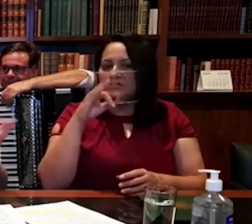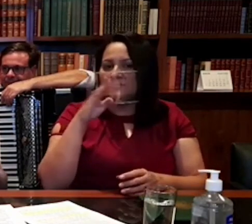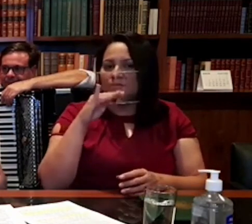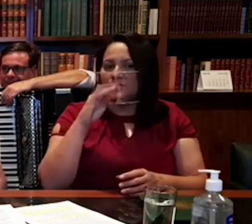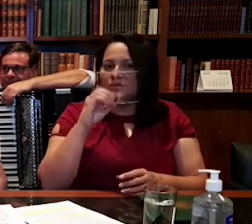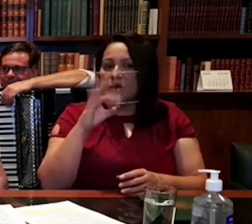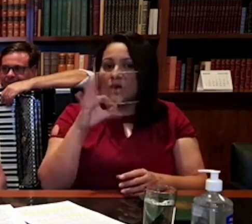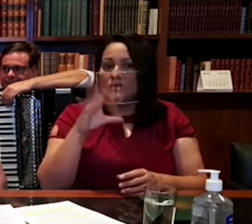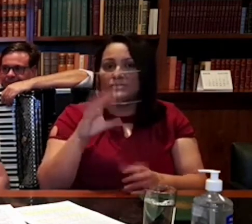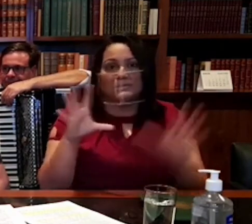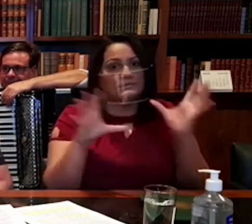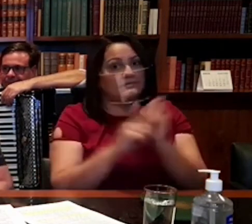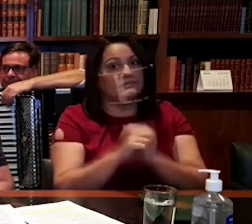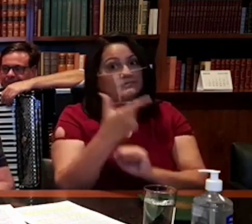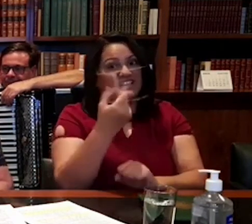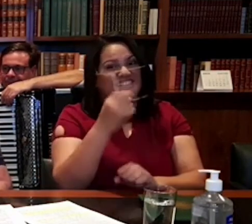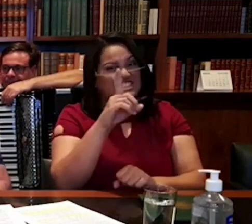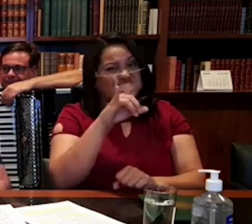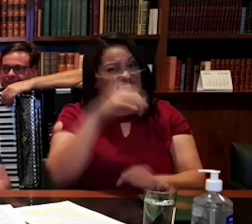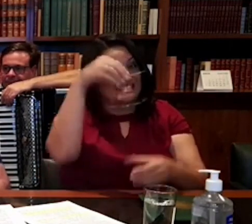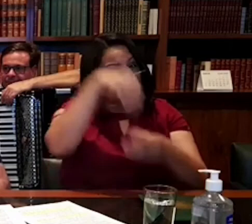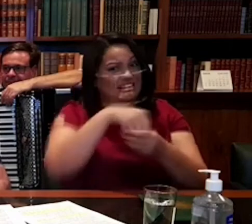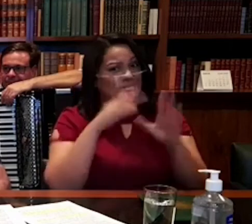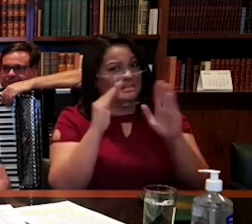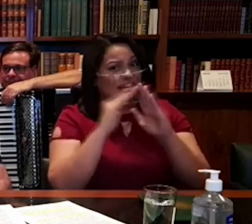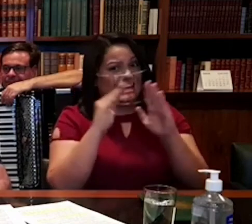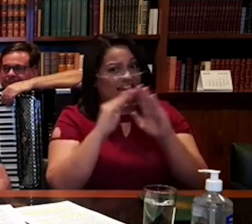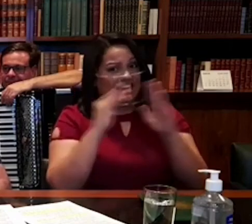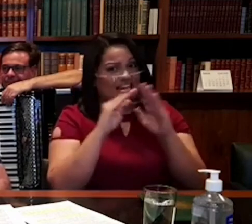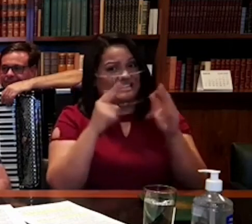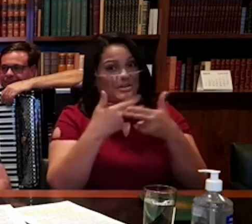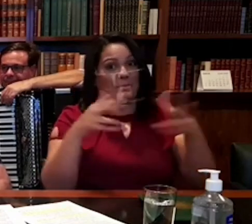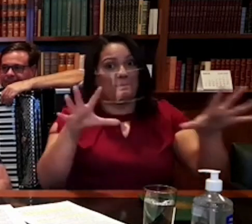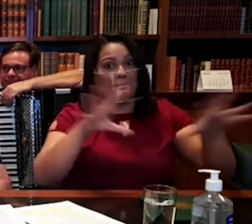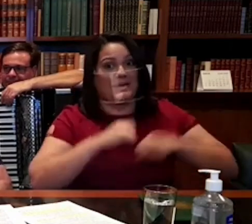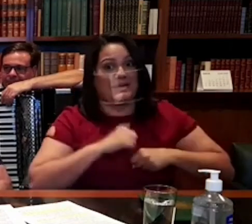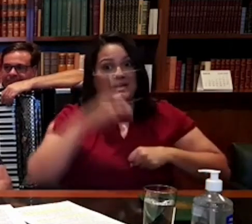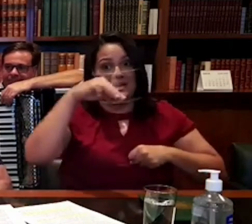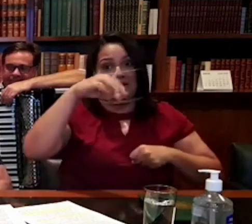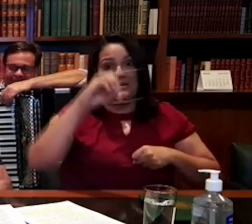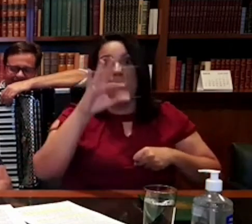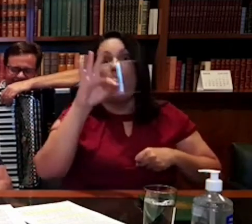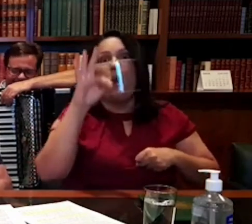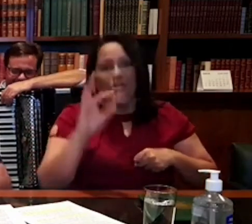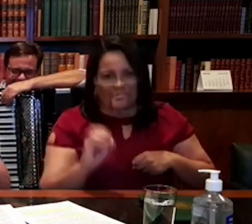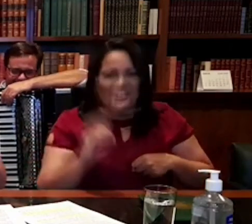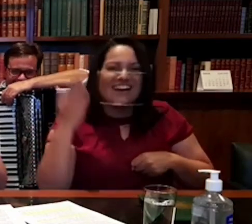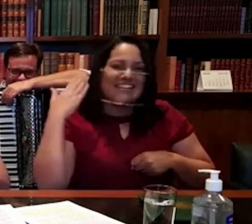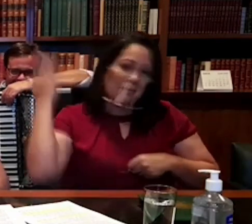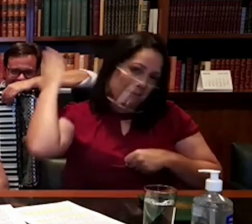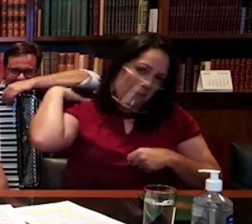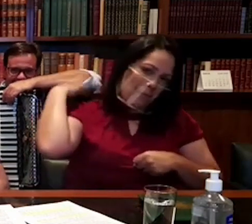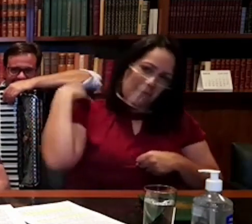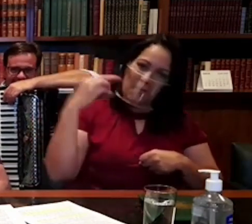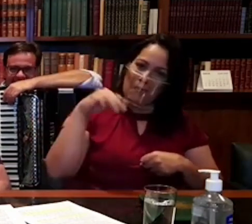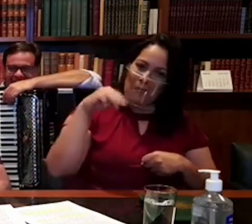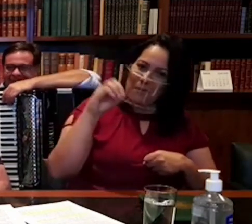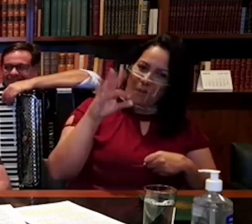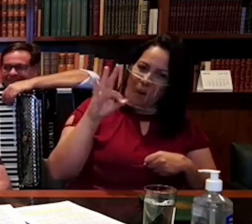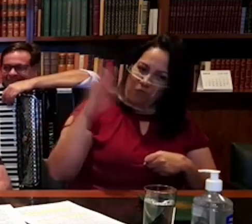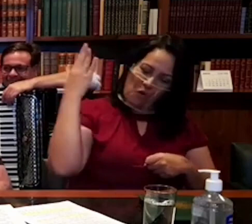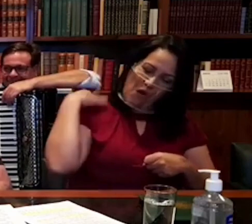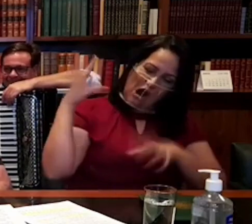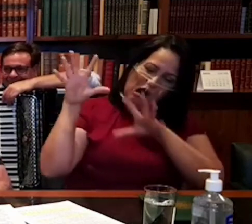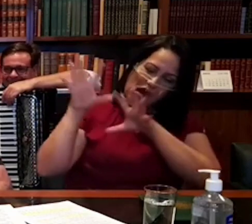de 20 dias aí dentro de casa, a gente pega outros problemas, né? Peguei mofo, né? Mofo no pulmão, tá vendo? Então, e amanhã a barra é